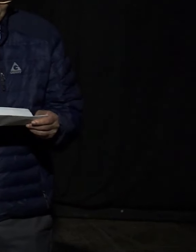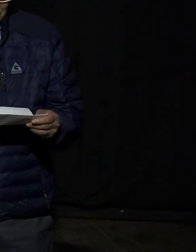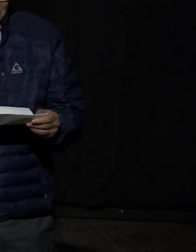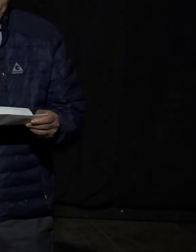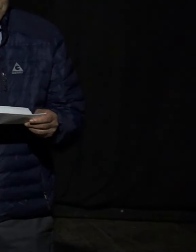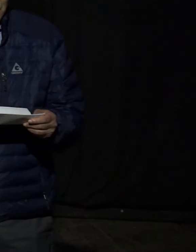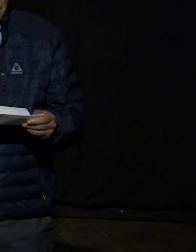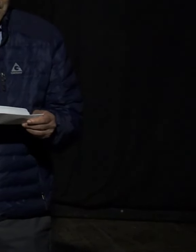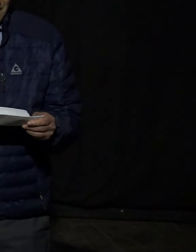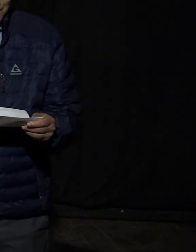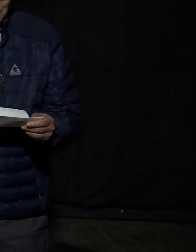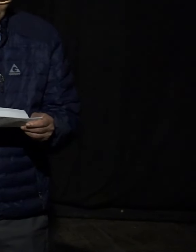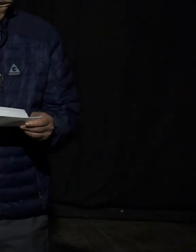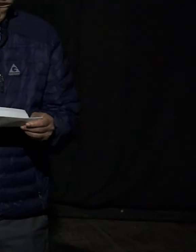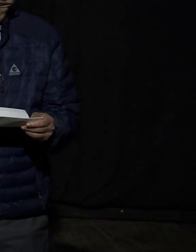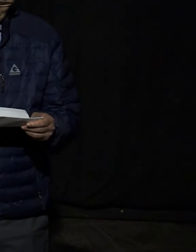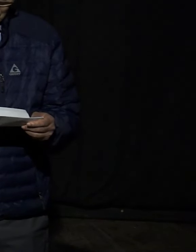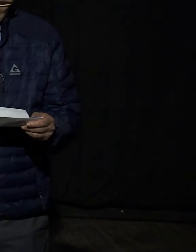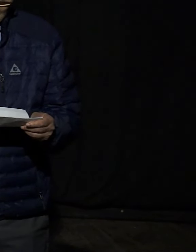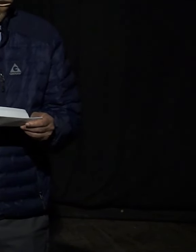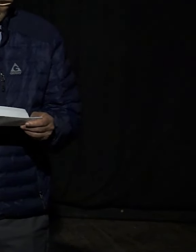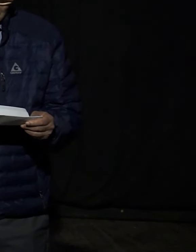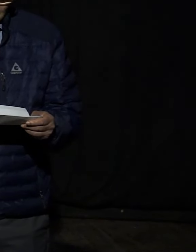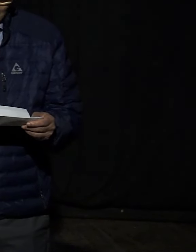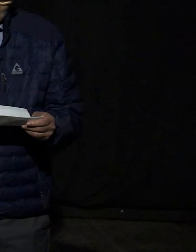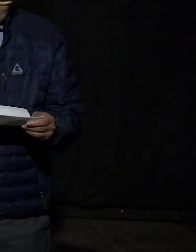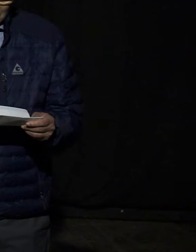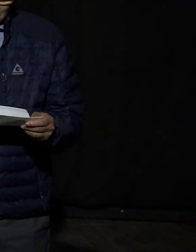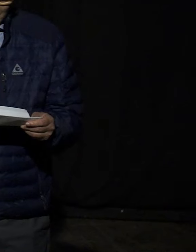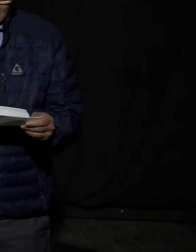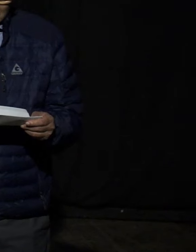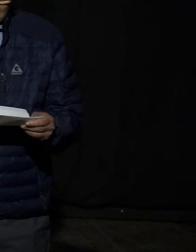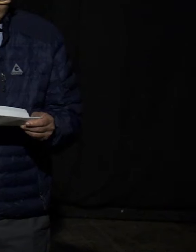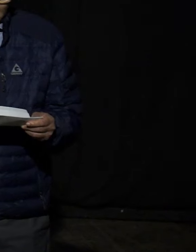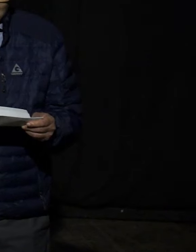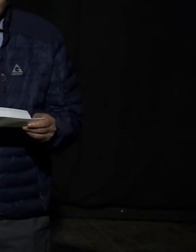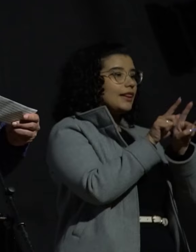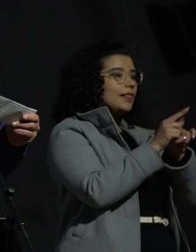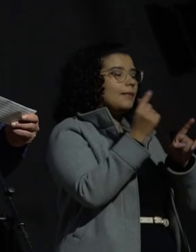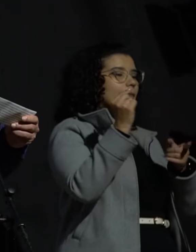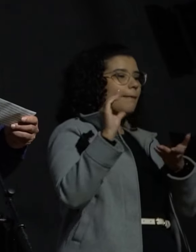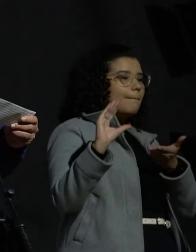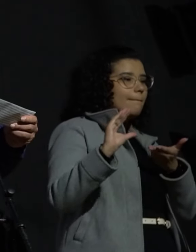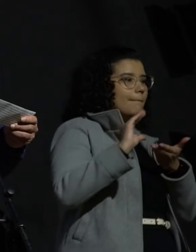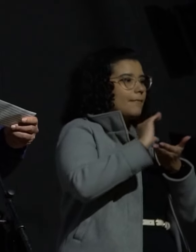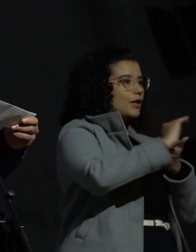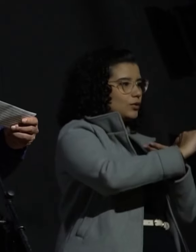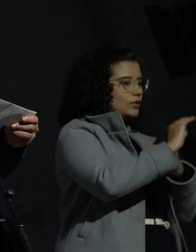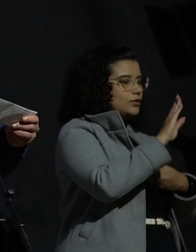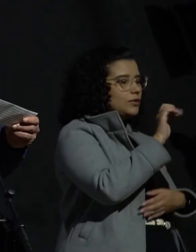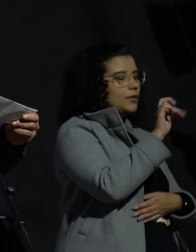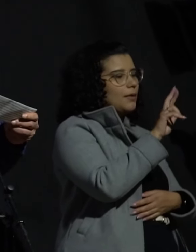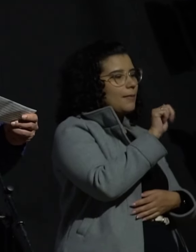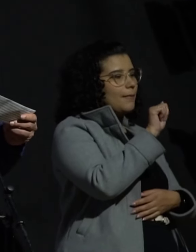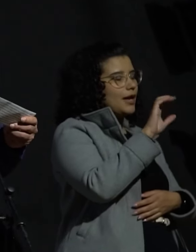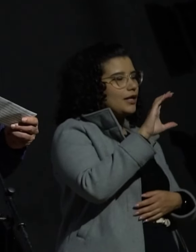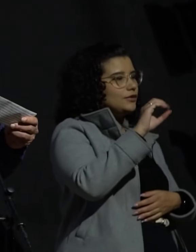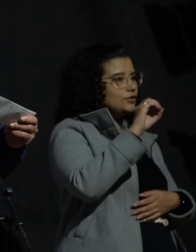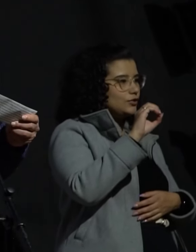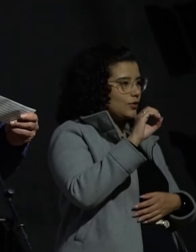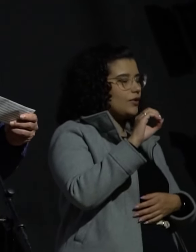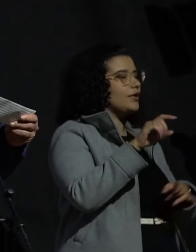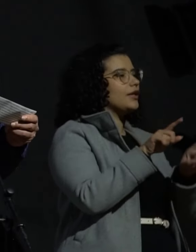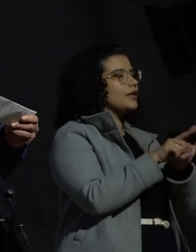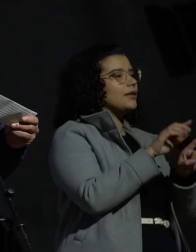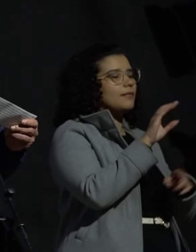às empresas que possibilitaram esse concerto. O patrocínio master de Brasfor, do Grupo Cofema,